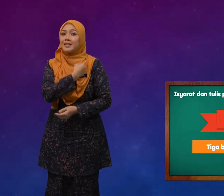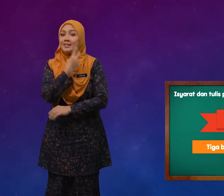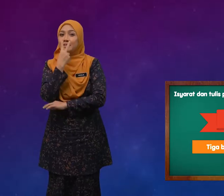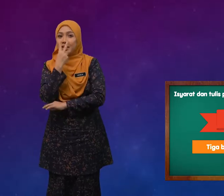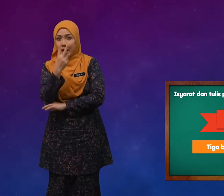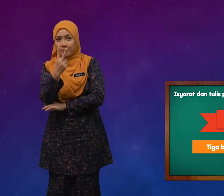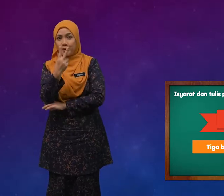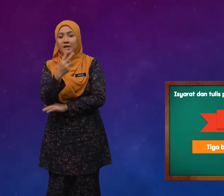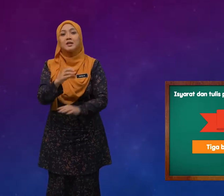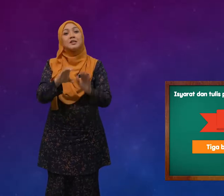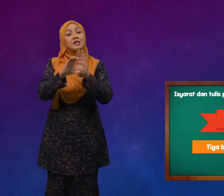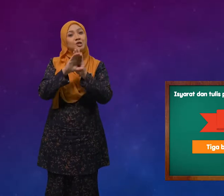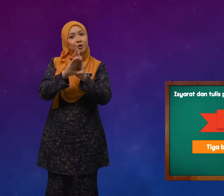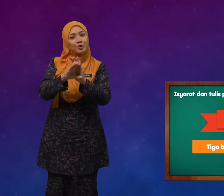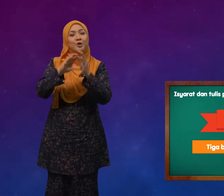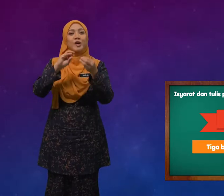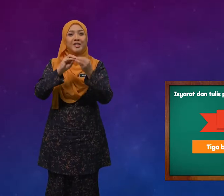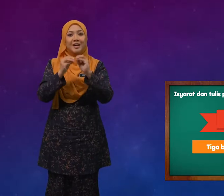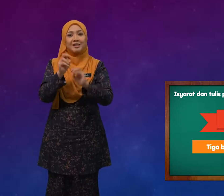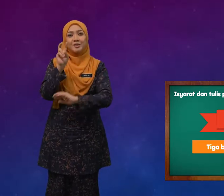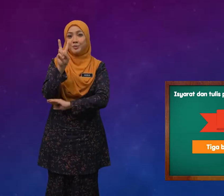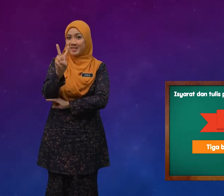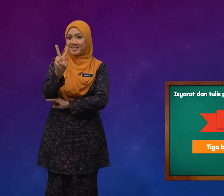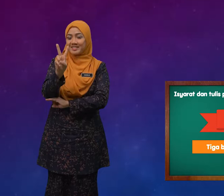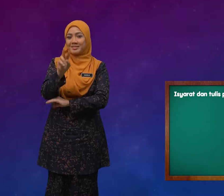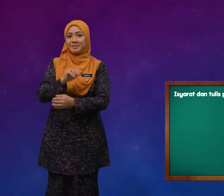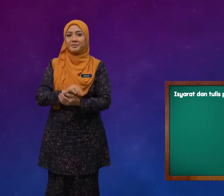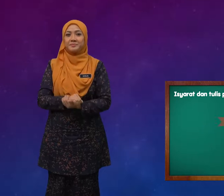Kita lihat pula contoh yang kedua.